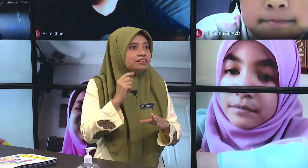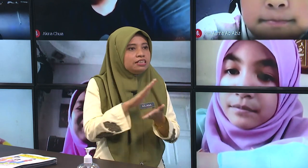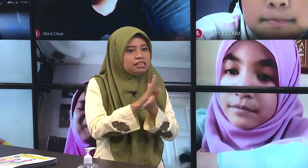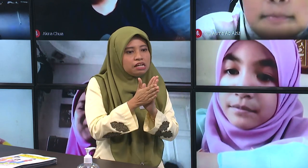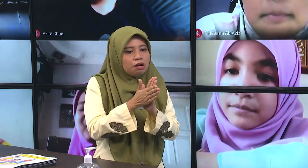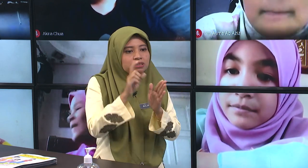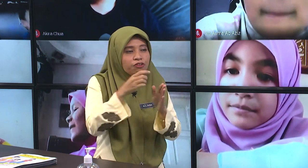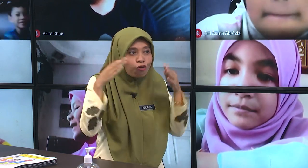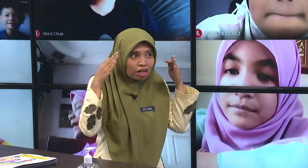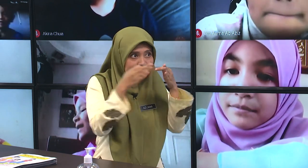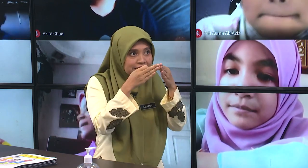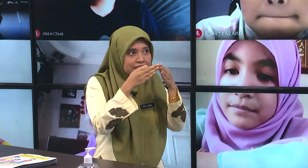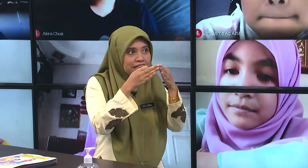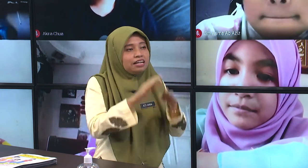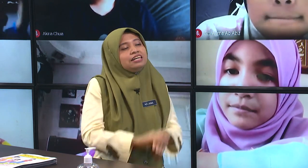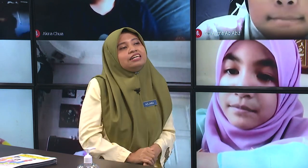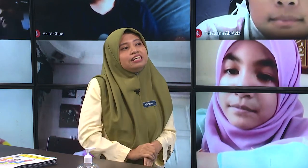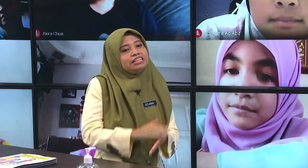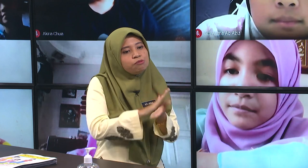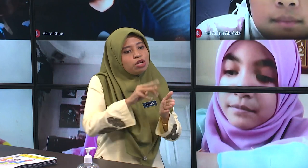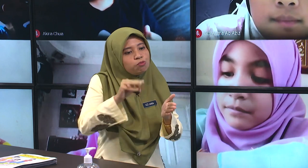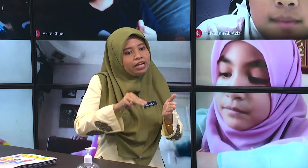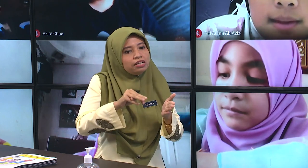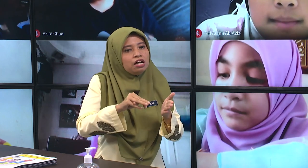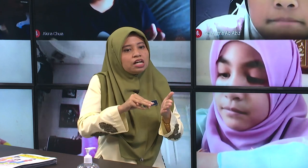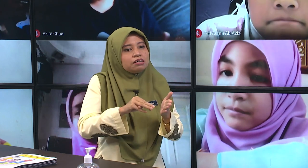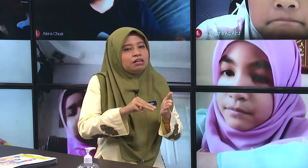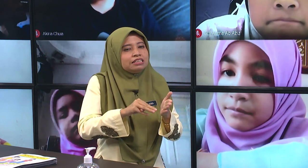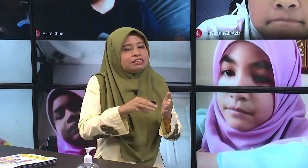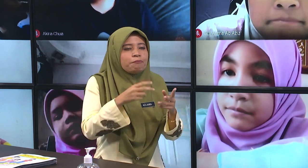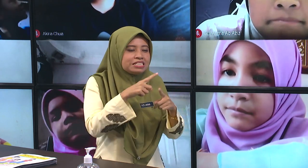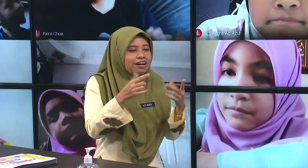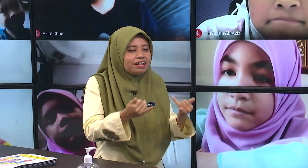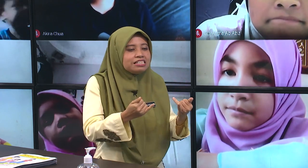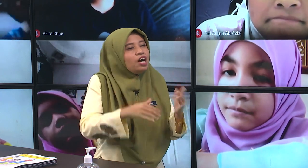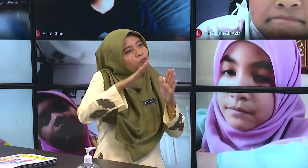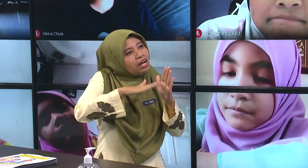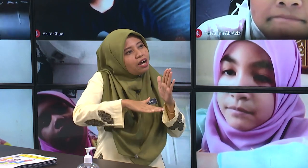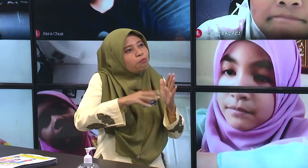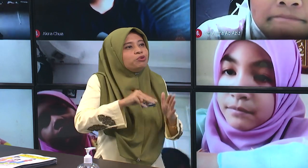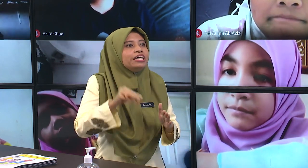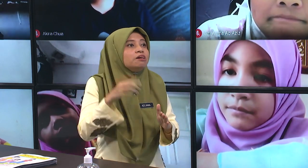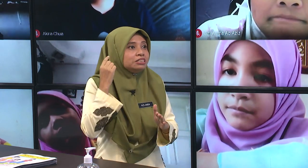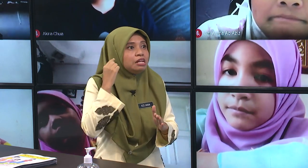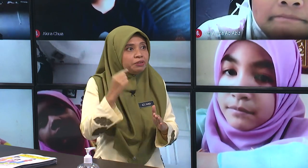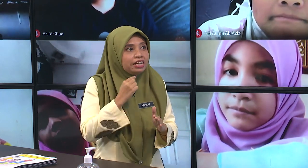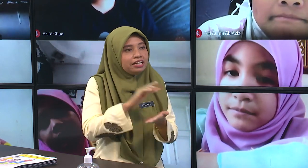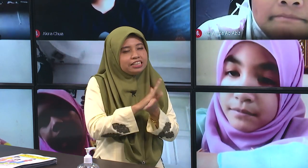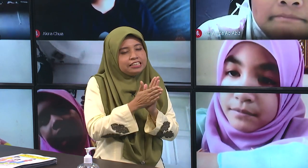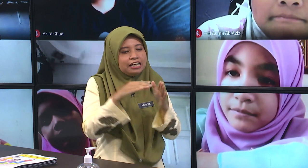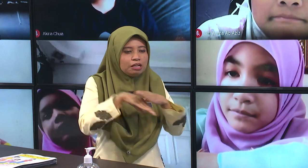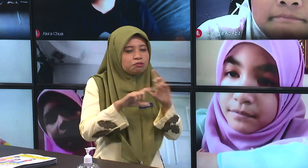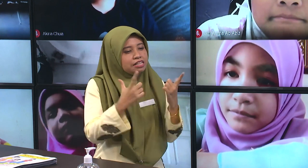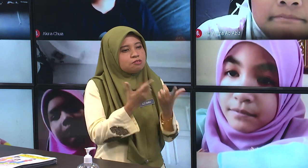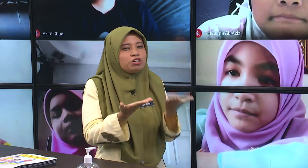dengar kan. Jadi mesti fokus. Jadi murid-murid tapi sekarang dah kurang murid yang masalah pendengaran.